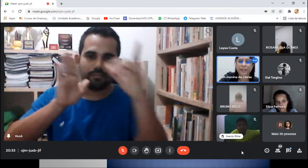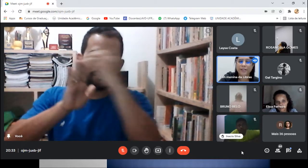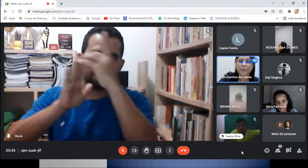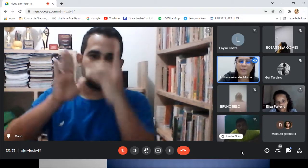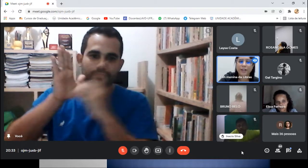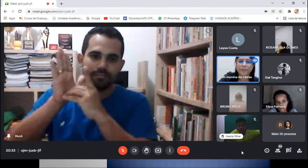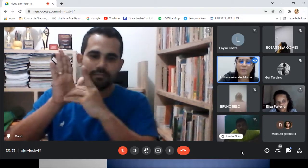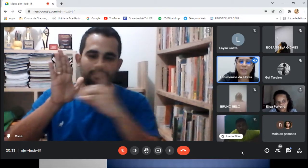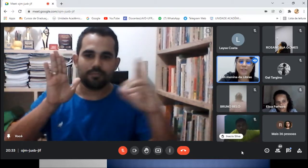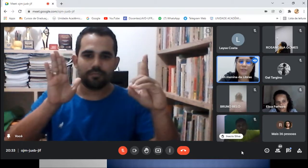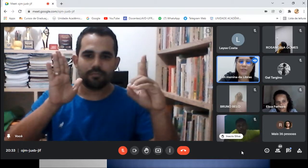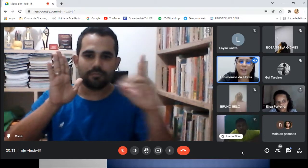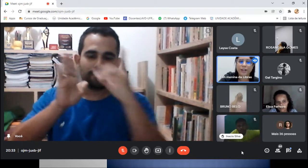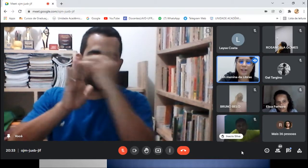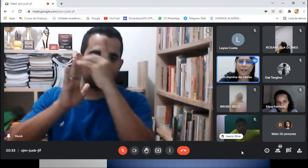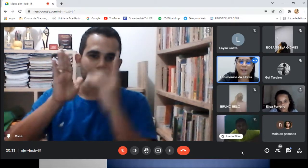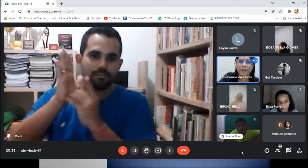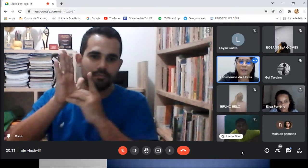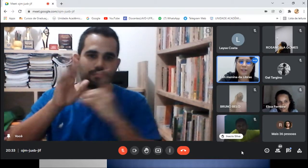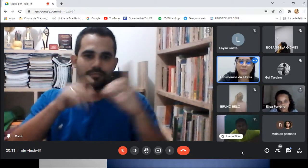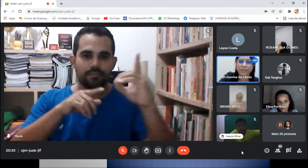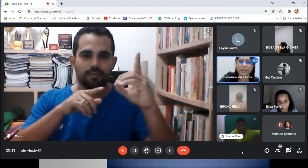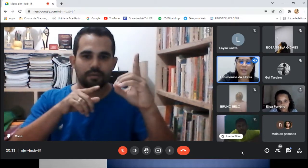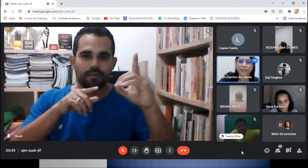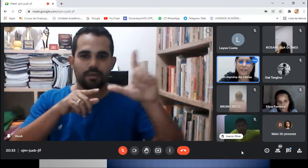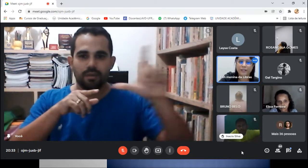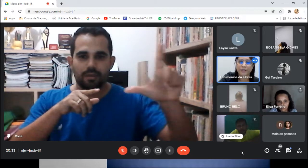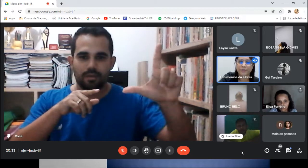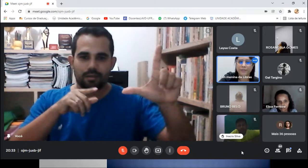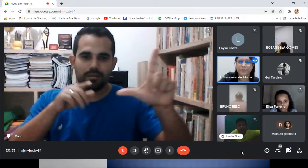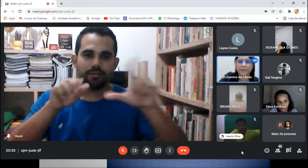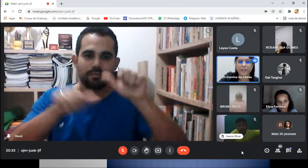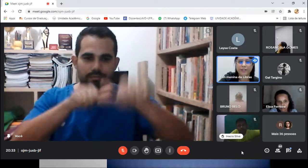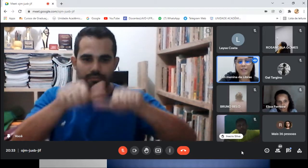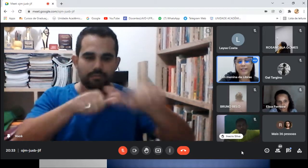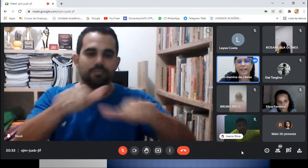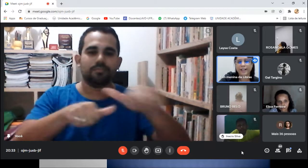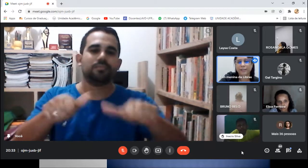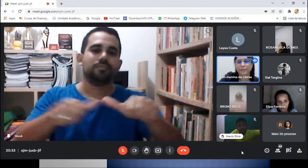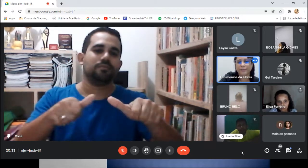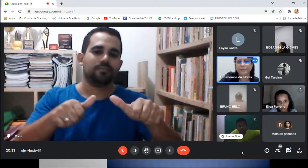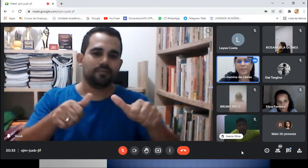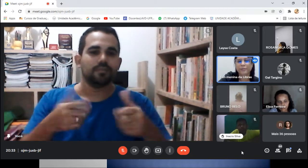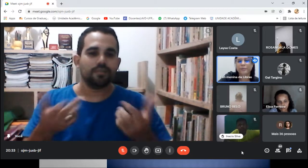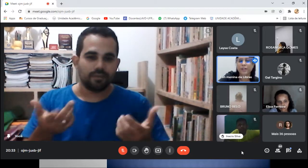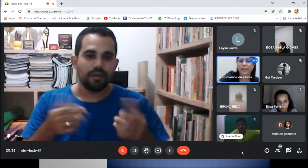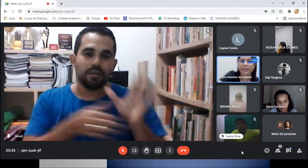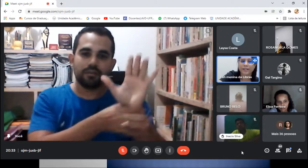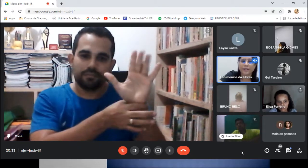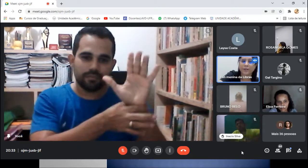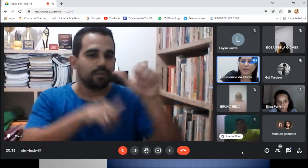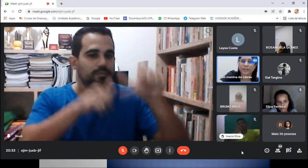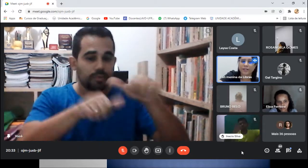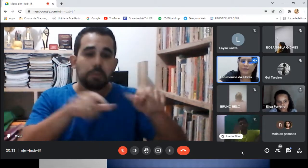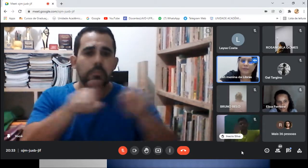eu mudar a configuração e colocar o D, essa configuração vira decreto. Então, essa troca dessa configuração